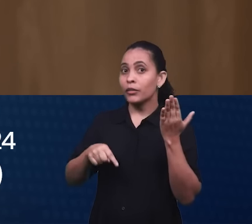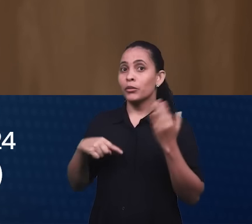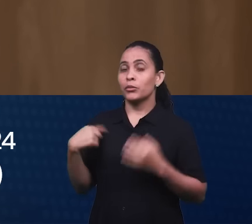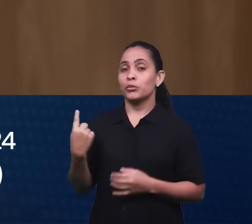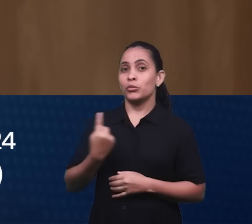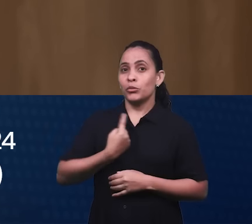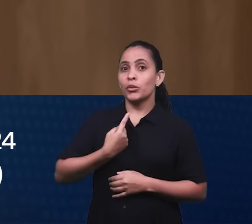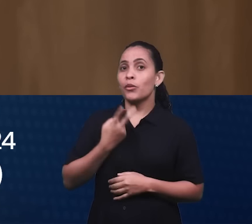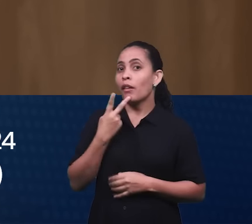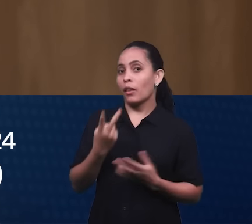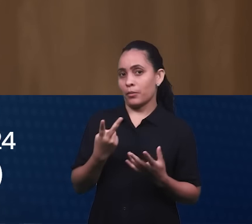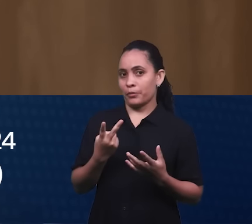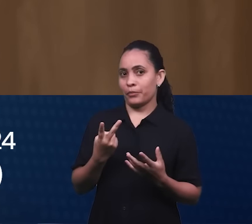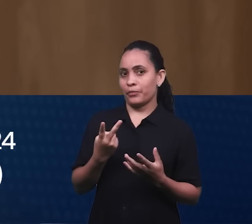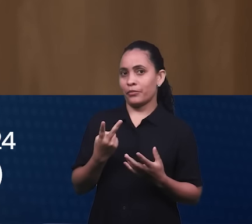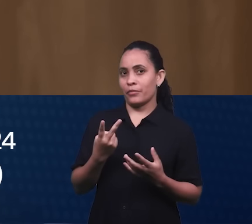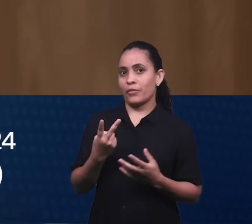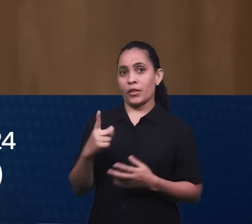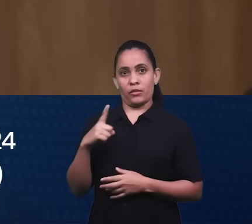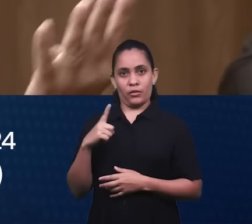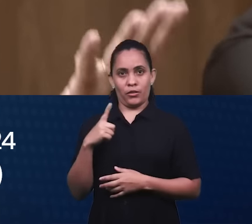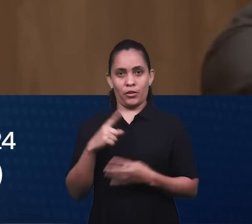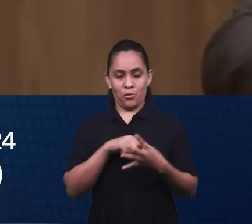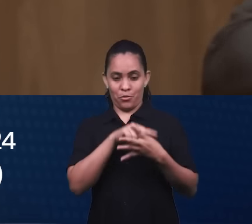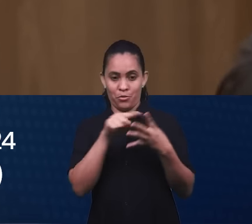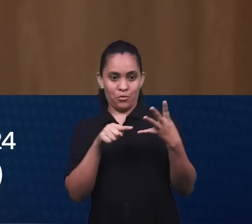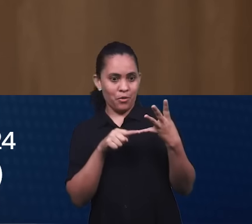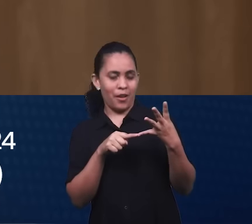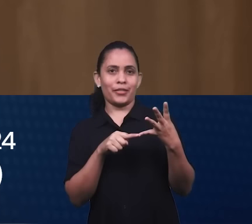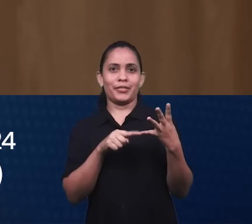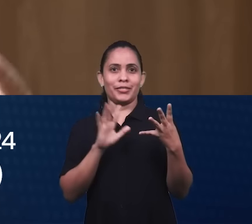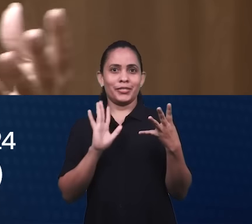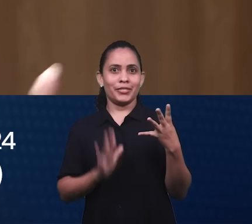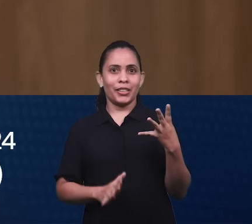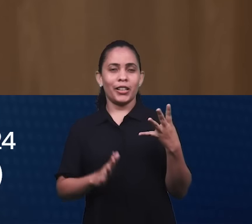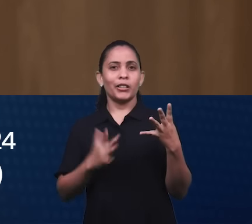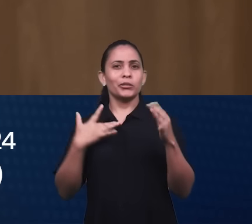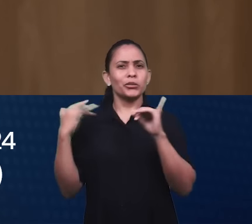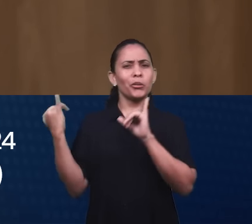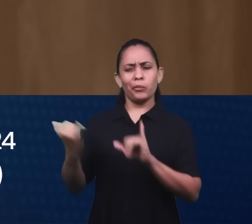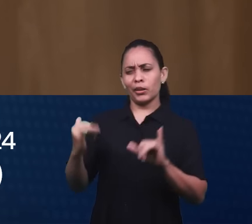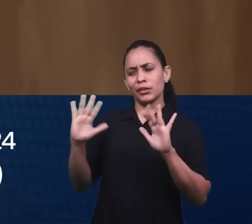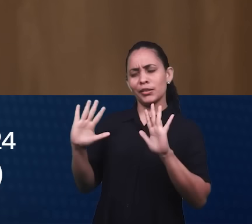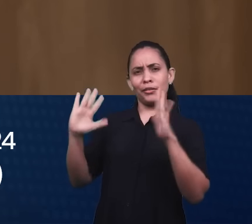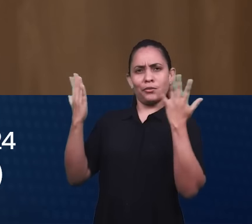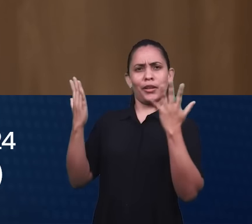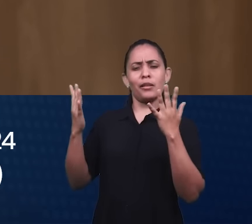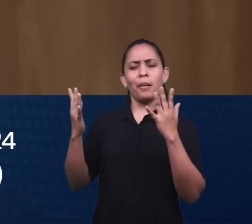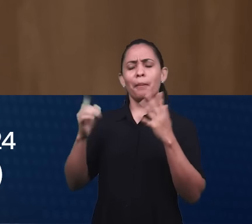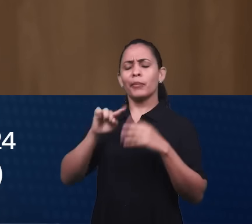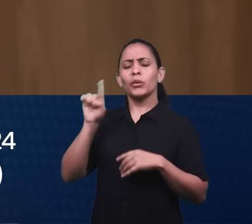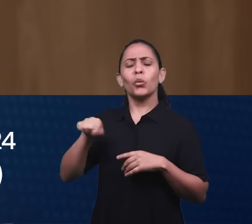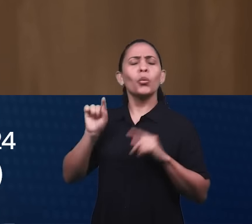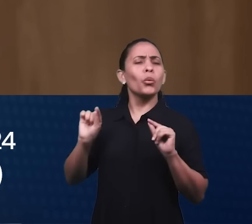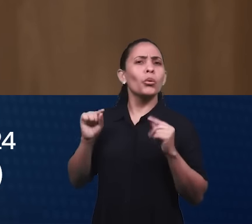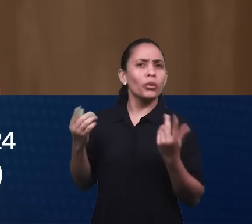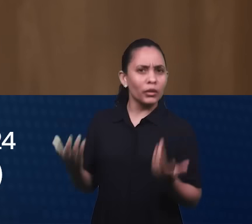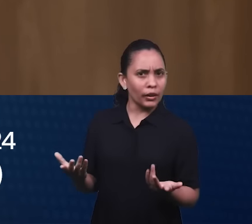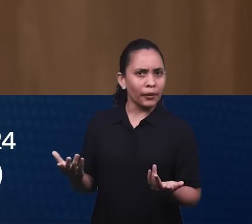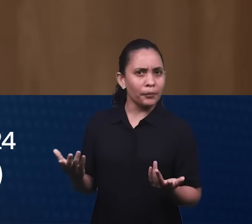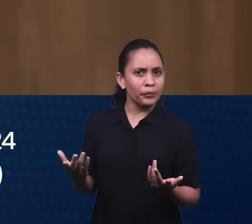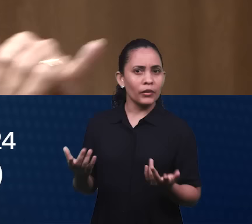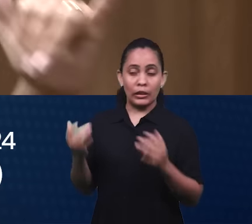a gente fala. Porque a gente já tem uma intimidade, é o quarto, né? Então a gente fala trombetas e festas. Mas o que é isso? Porque